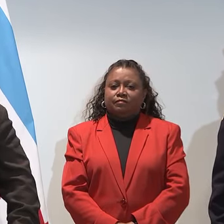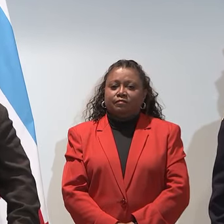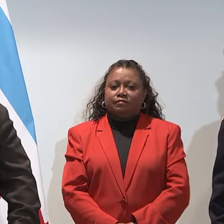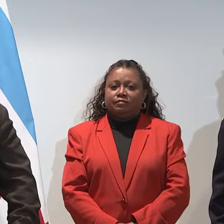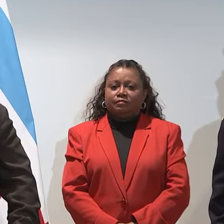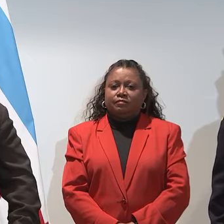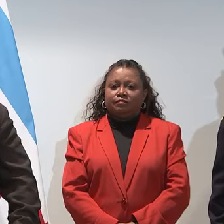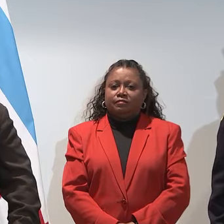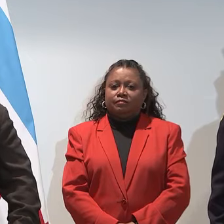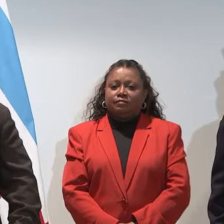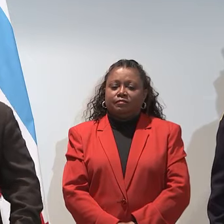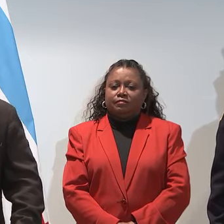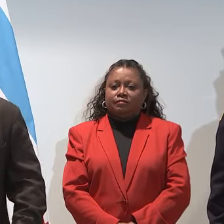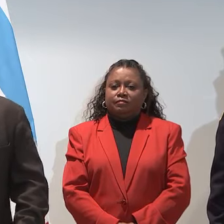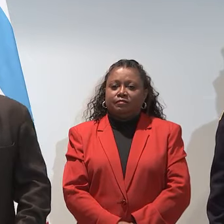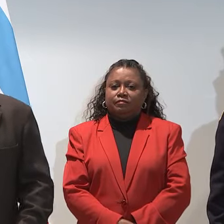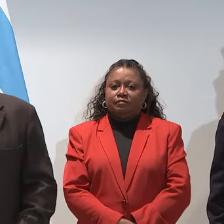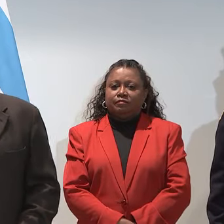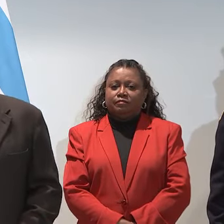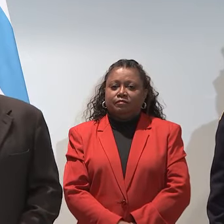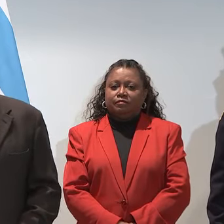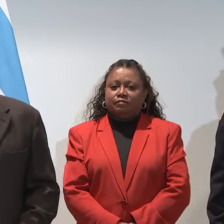UCAN, de 22 otras